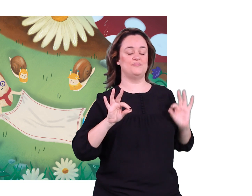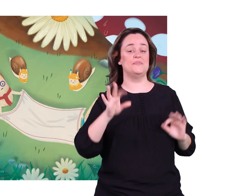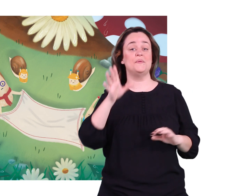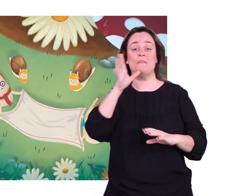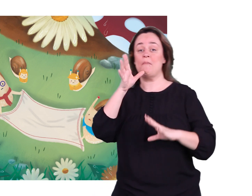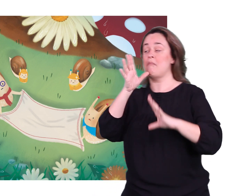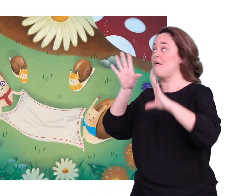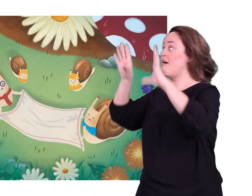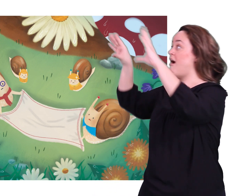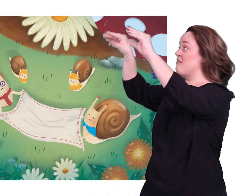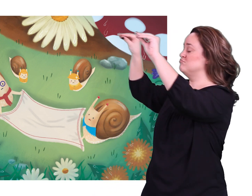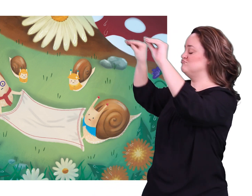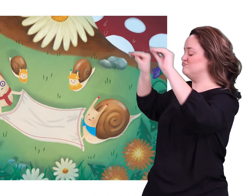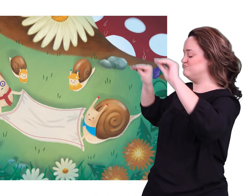nappe.